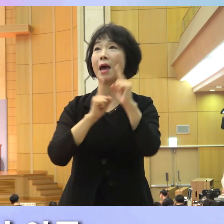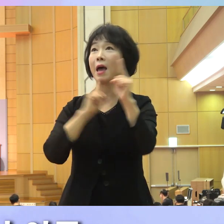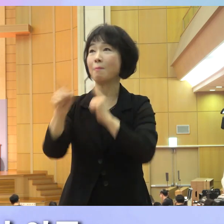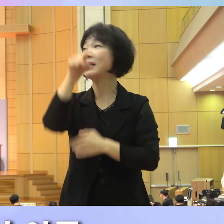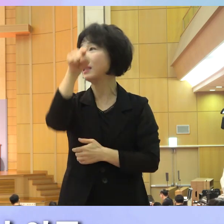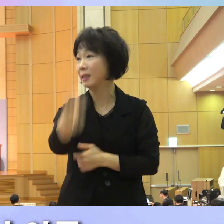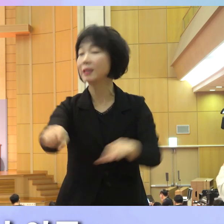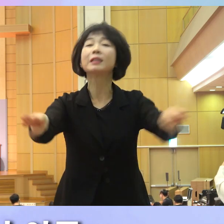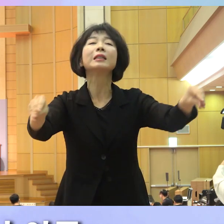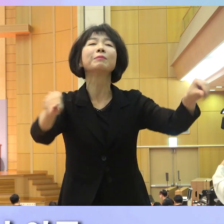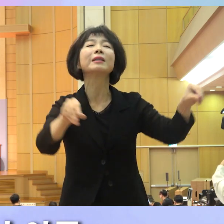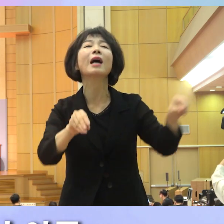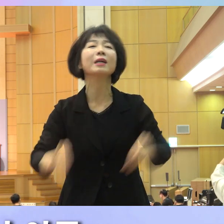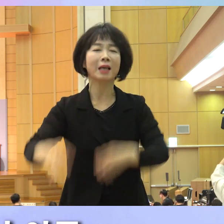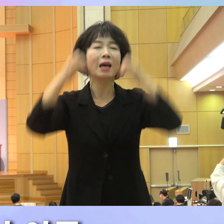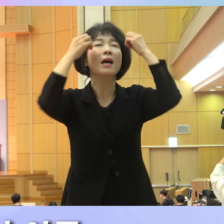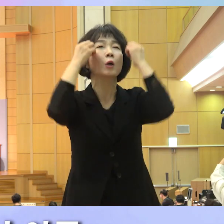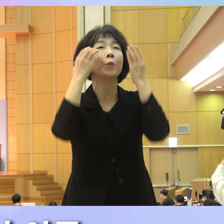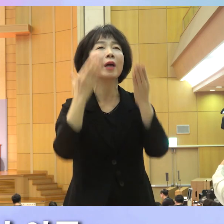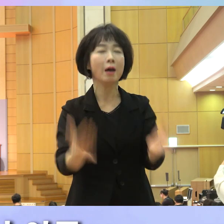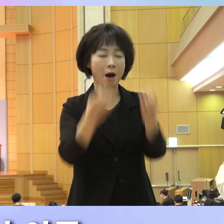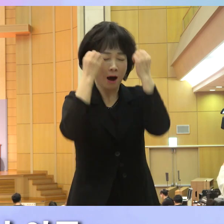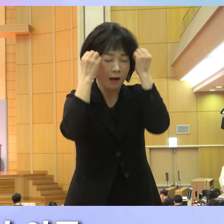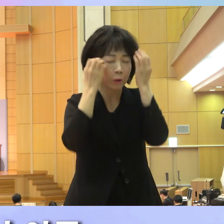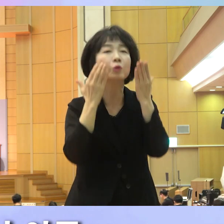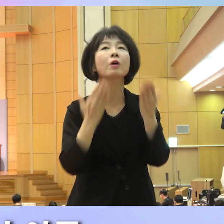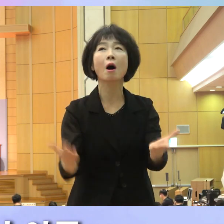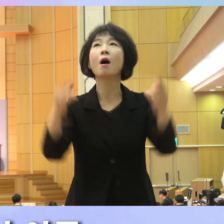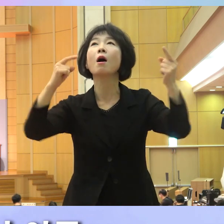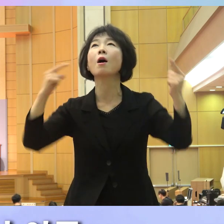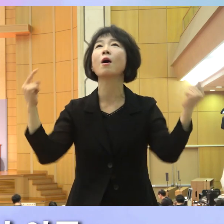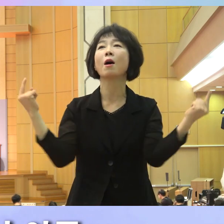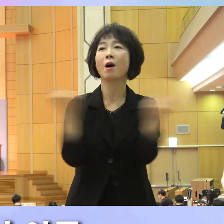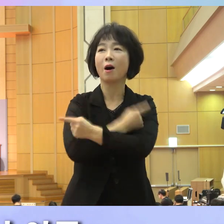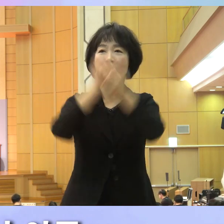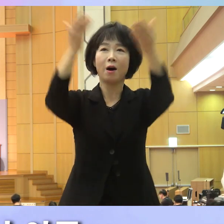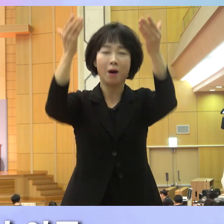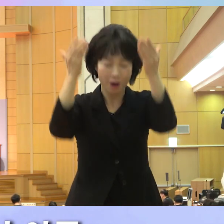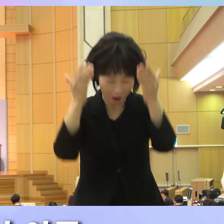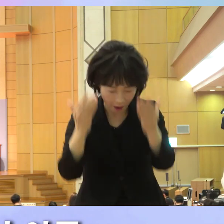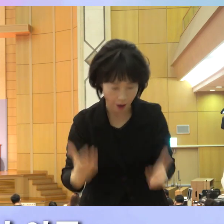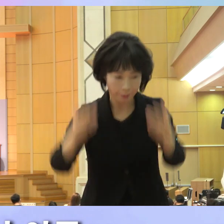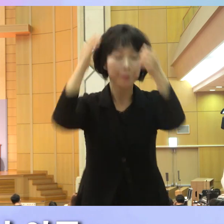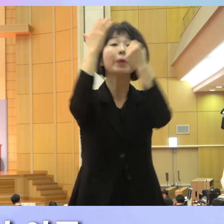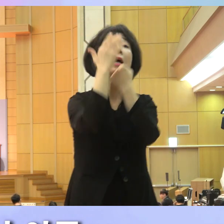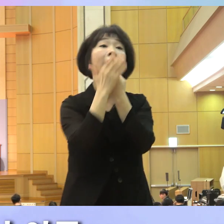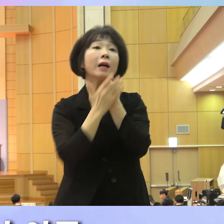진리의 말씀 이 땅 새롭게 하소서.